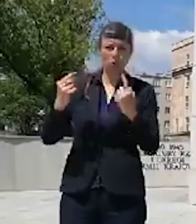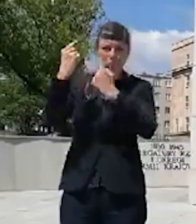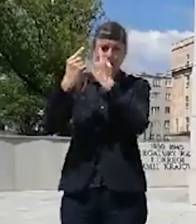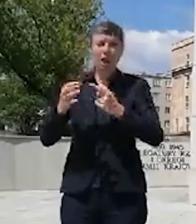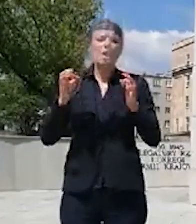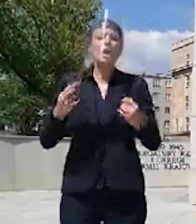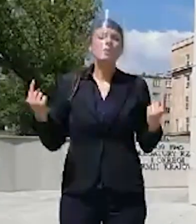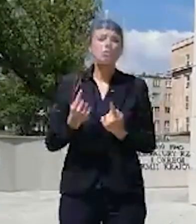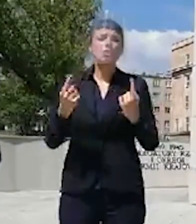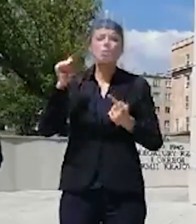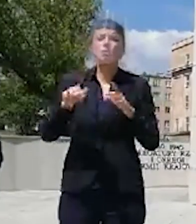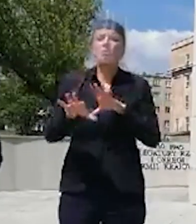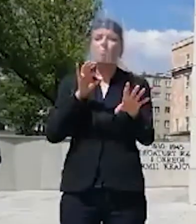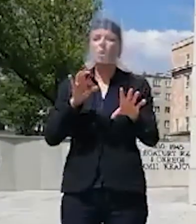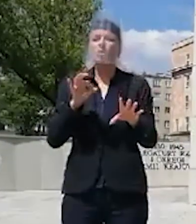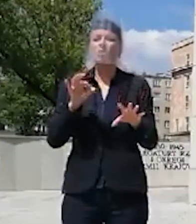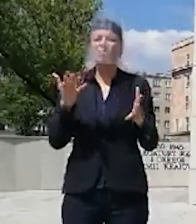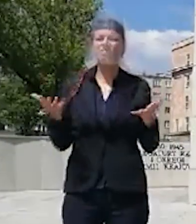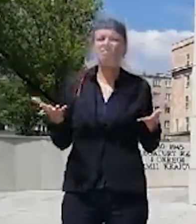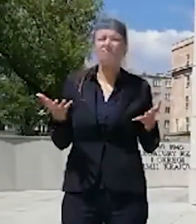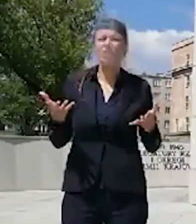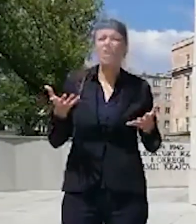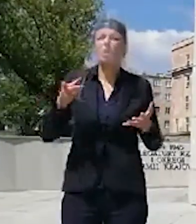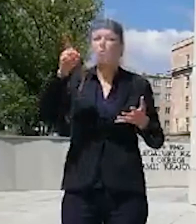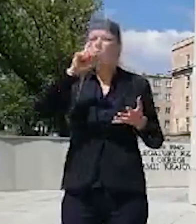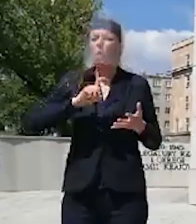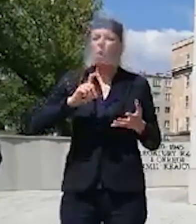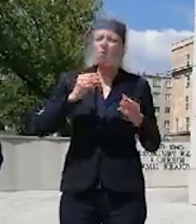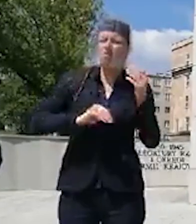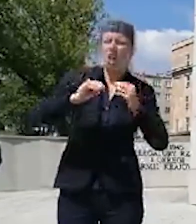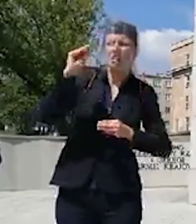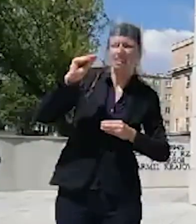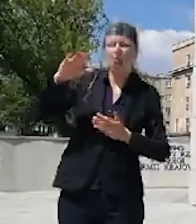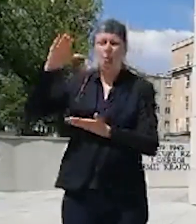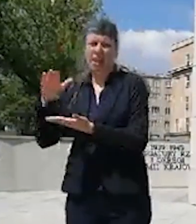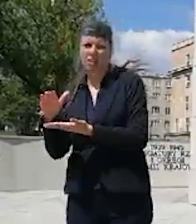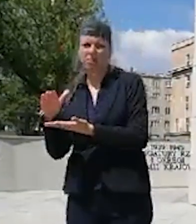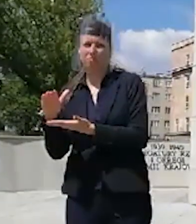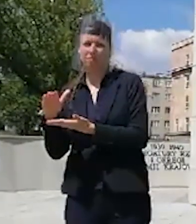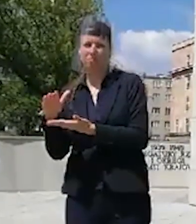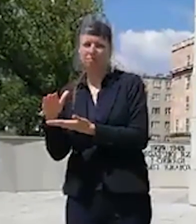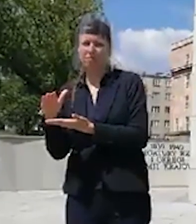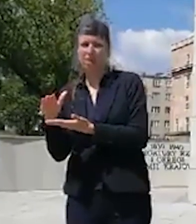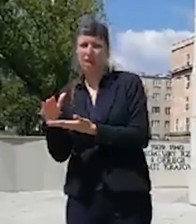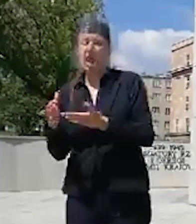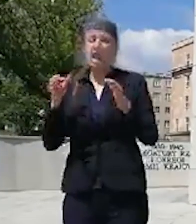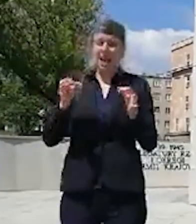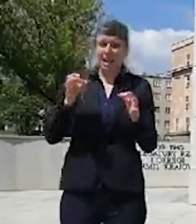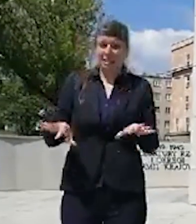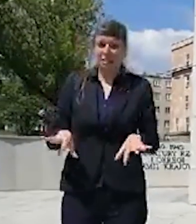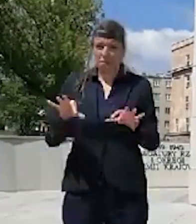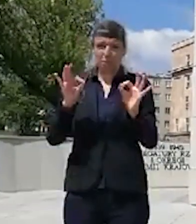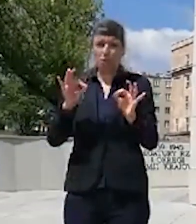a większym złem. Niestety, jeżeli chodzi o ten termin wyborów. I o ile ja uważam, że w tych wyborach nie musimy wreszcie wybierać między mniejszym, a większym